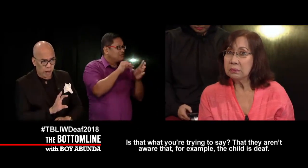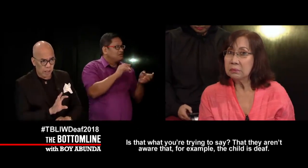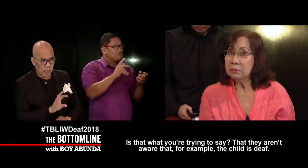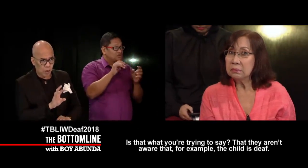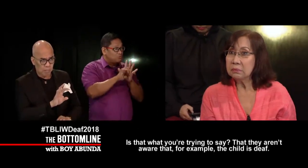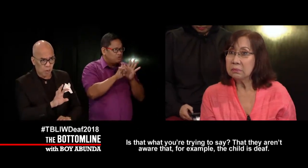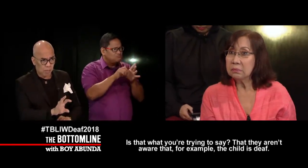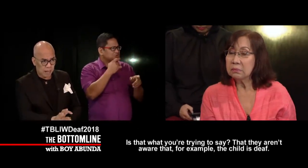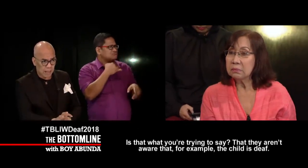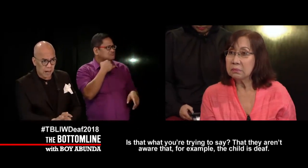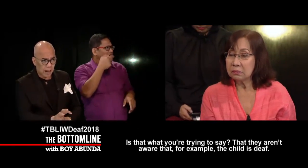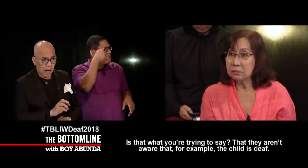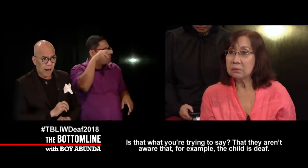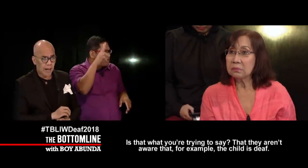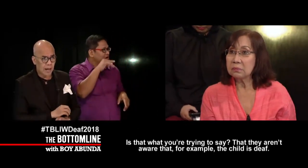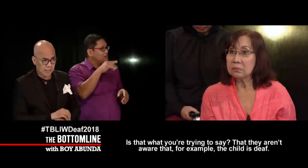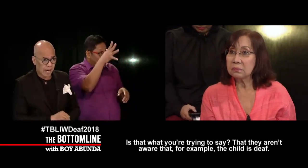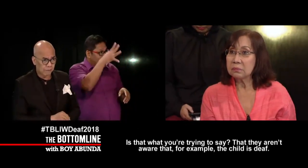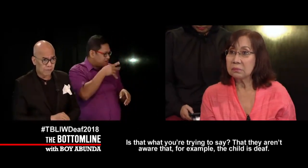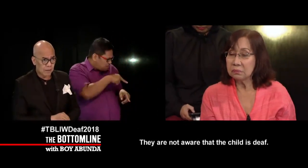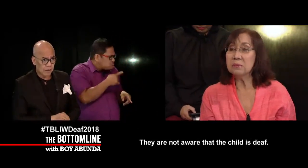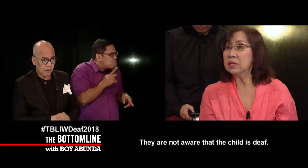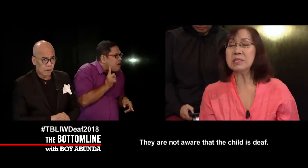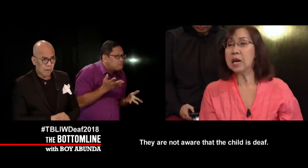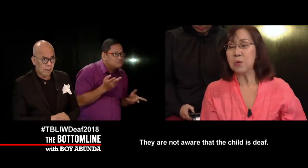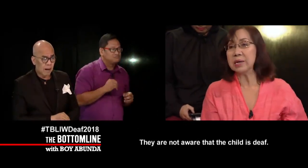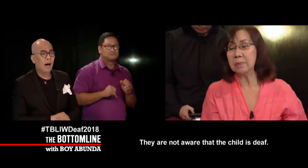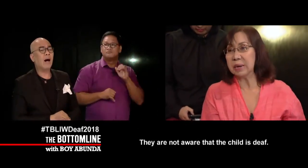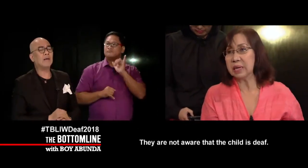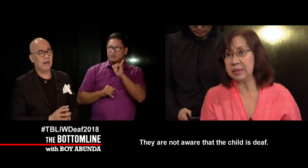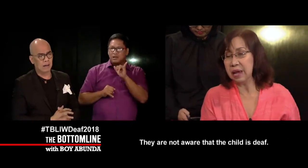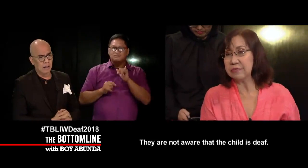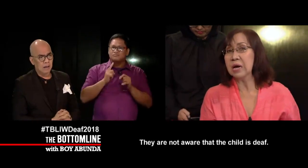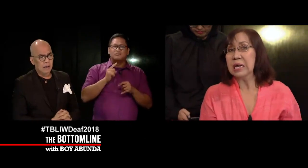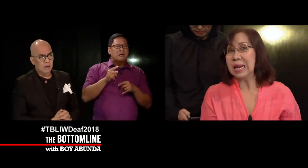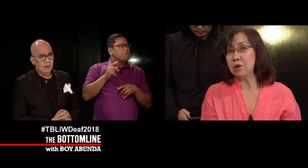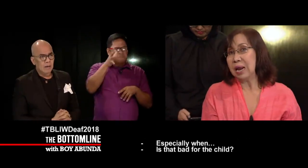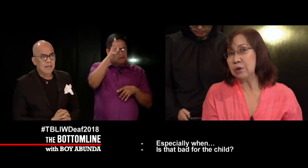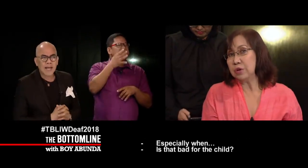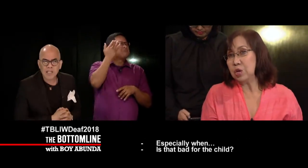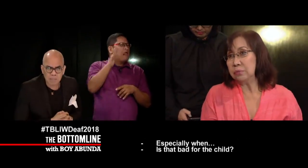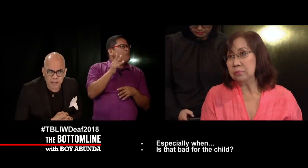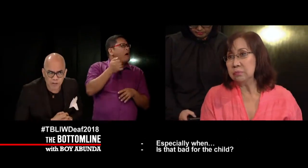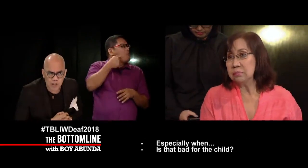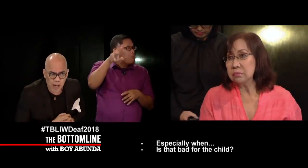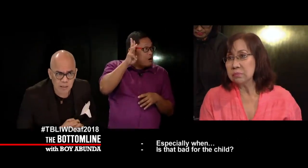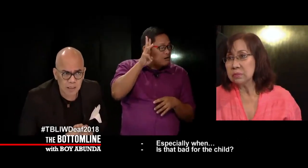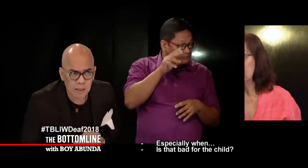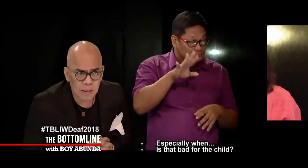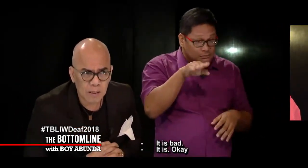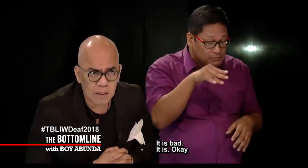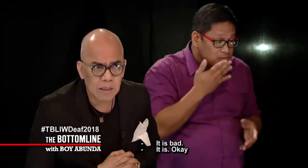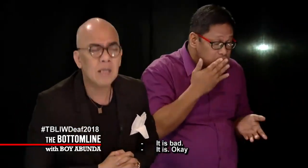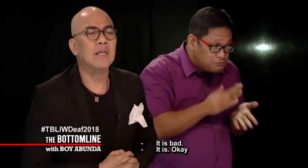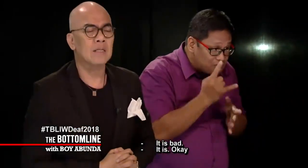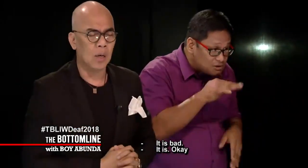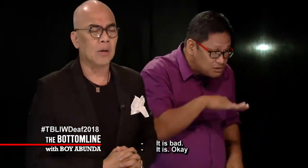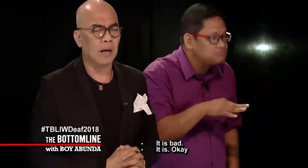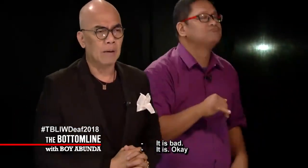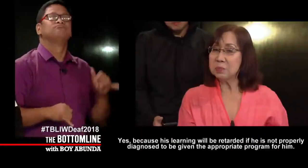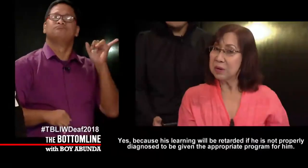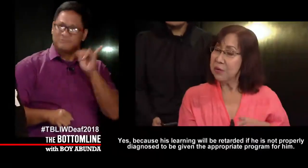sila aware na yung halimbawa ang bata ay deaf. Hindi sila aware na ang bata deaf. Lalong-lalo na Is that bad for the child? It is bad. It